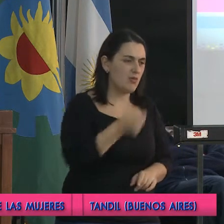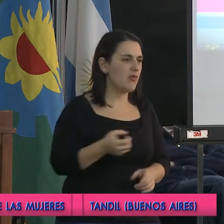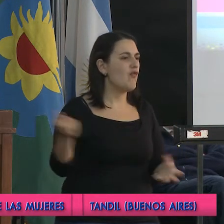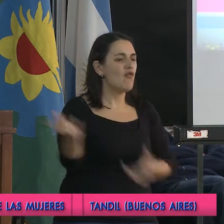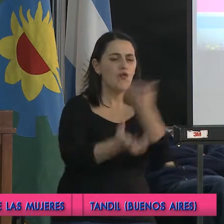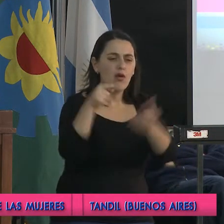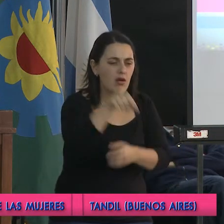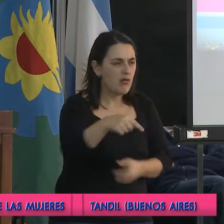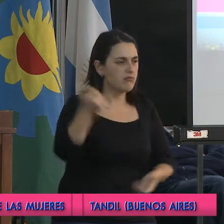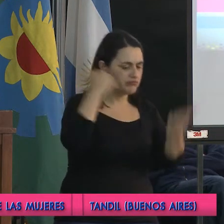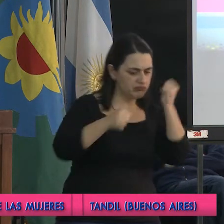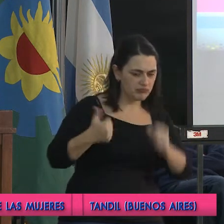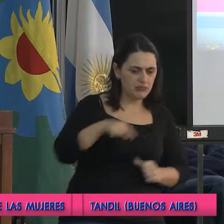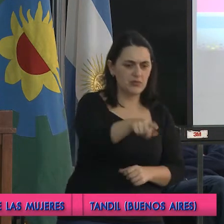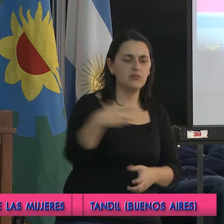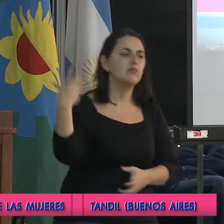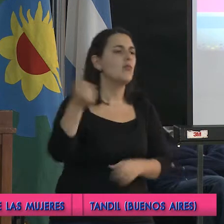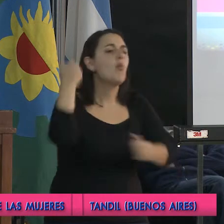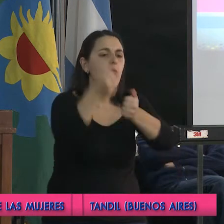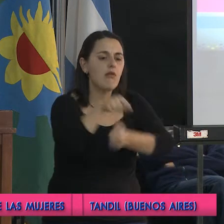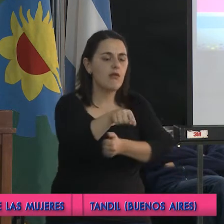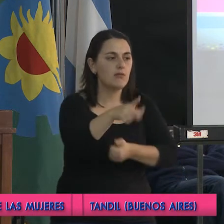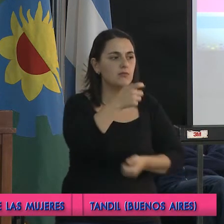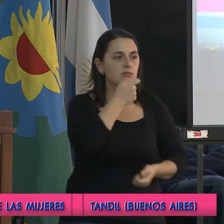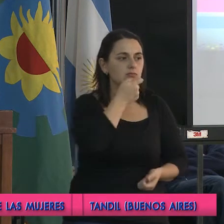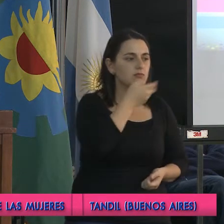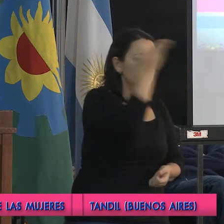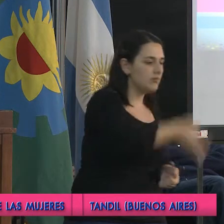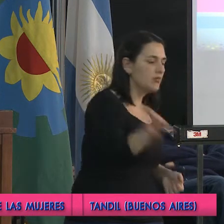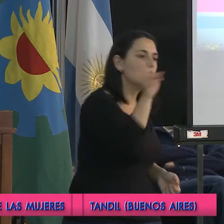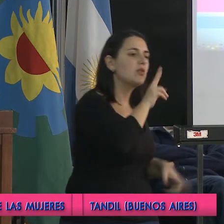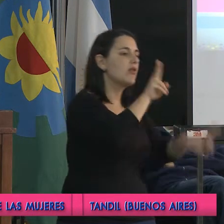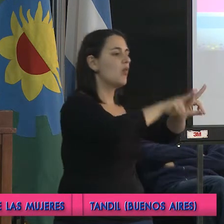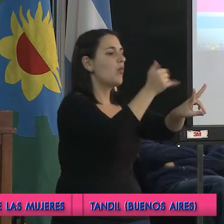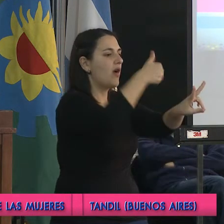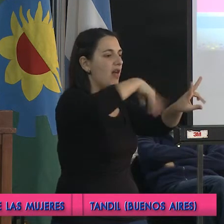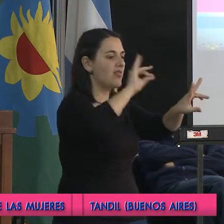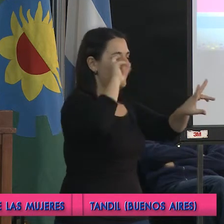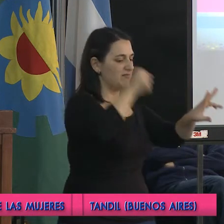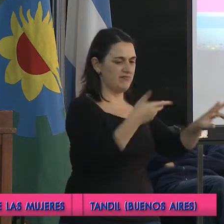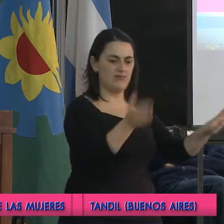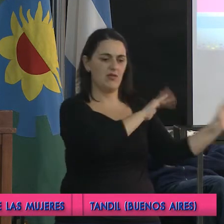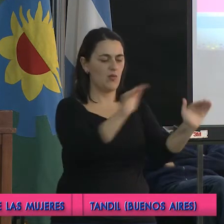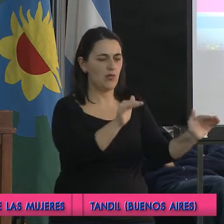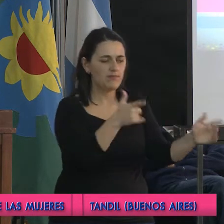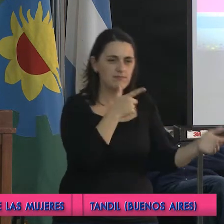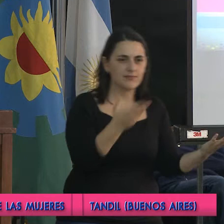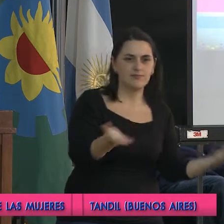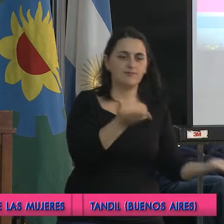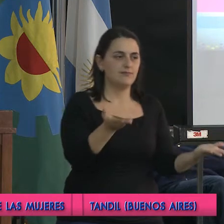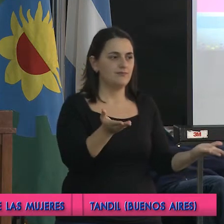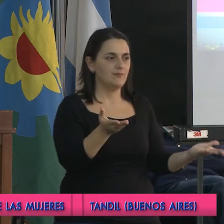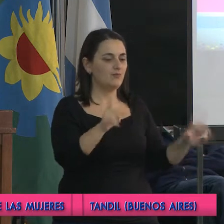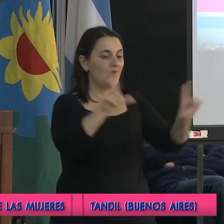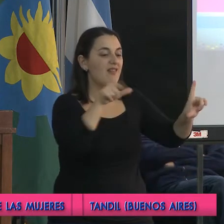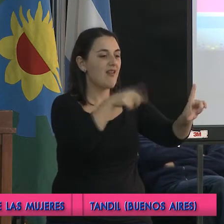ver con cómo fue asesinada Wanda, prendida a fuego, es decir, algo de esto que también